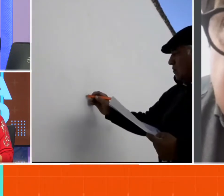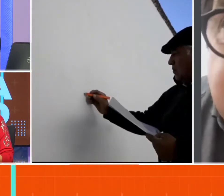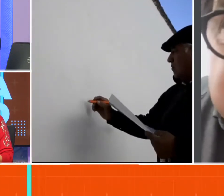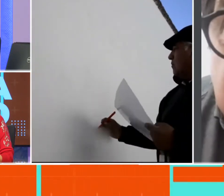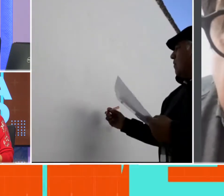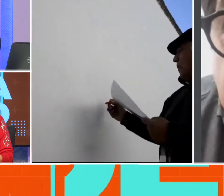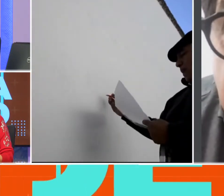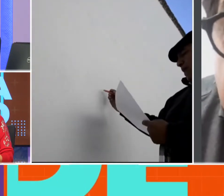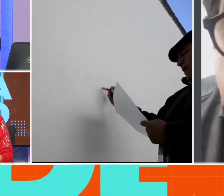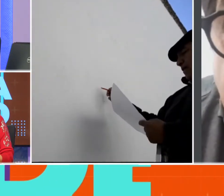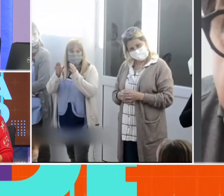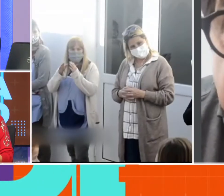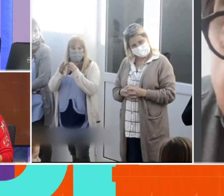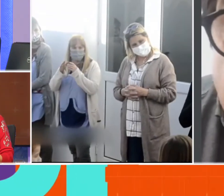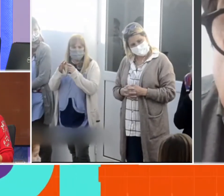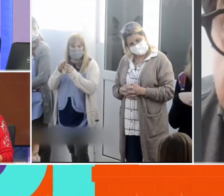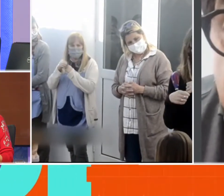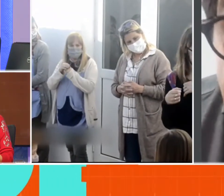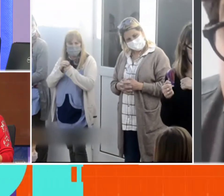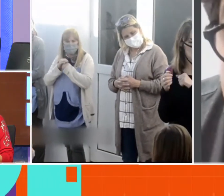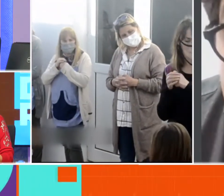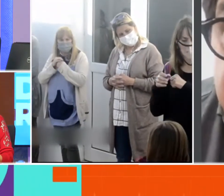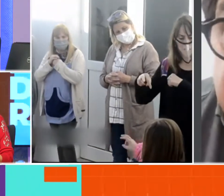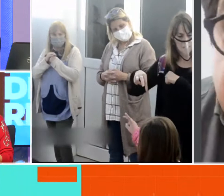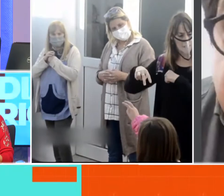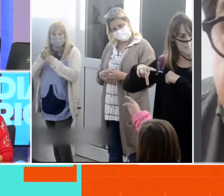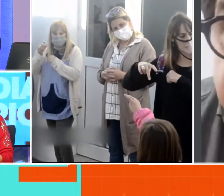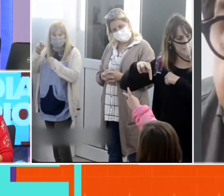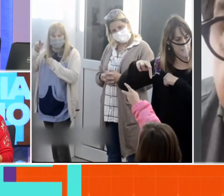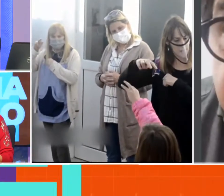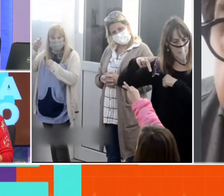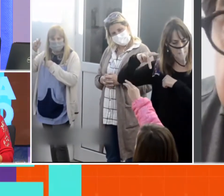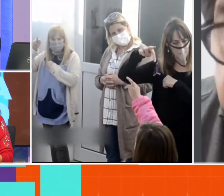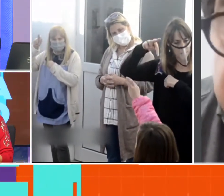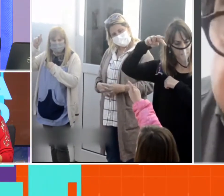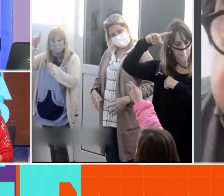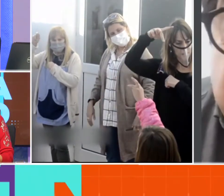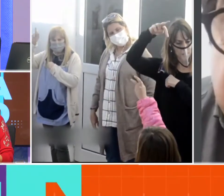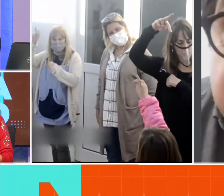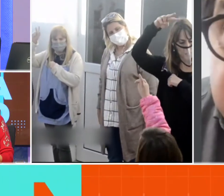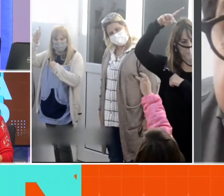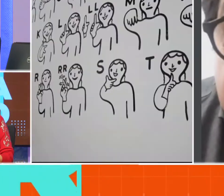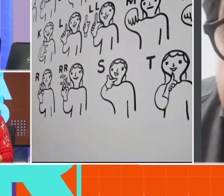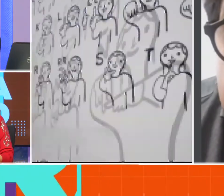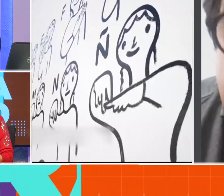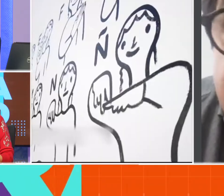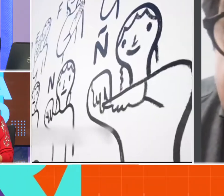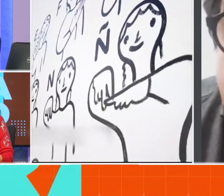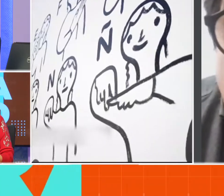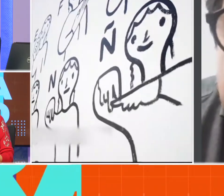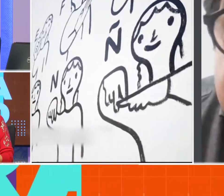y que tiene mucho tránsito, tanto peatonal como vehicular. Claro. Es decir, que es lo importante que